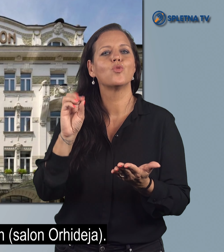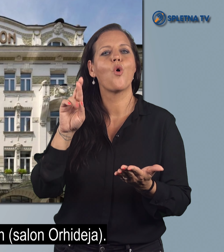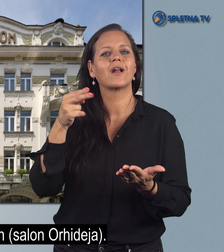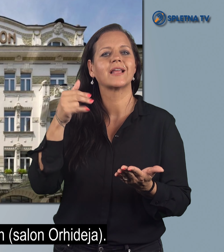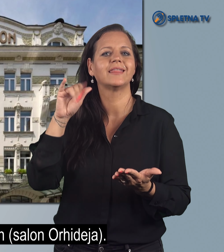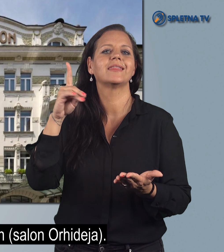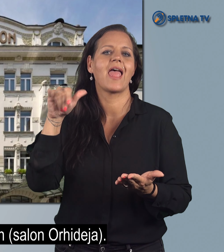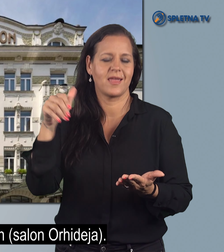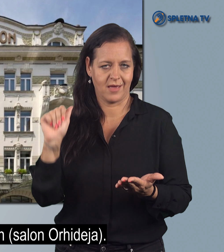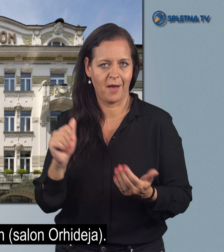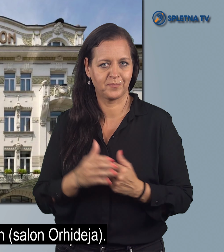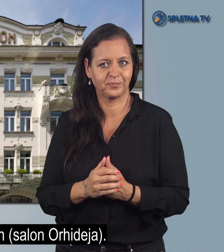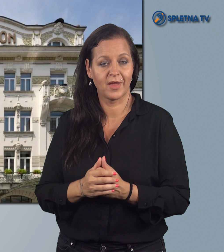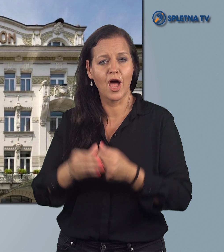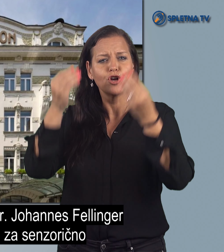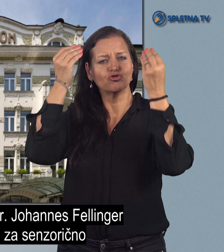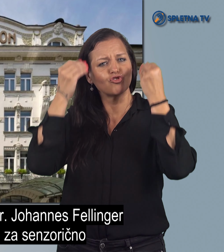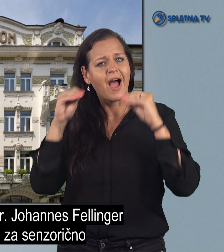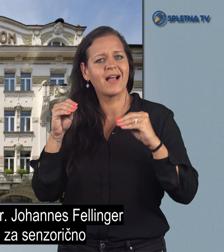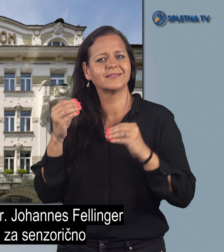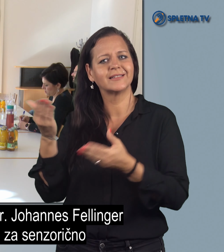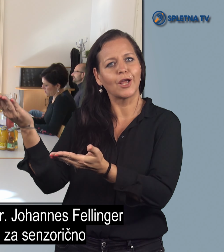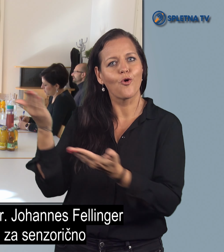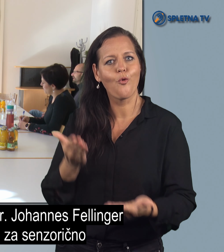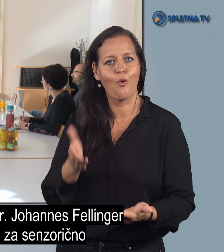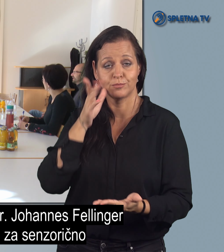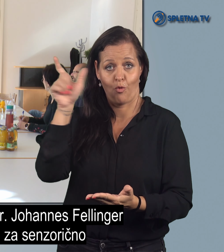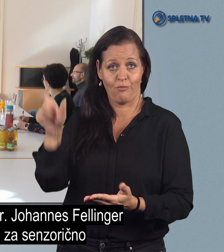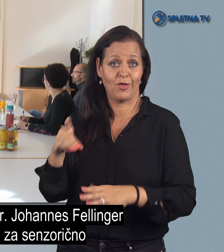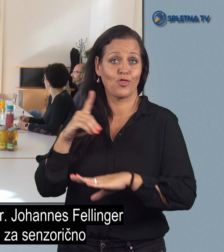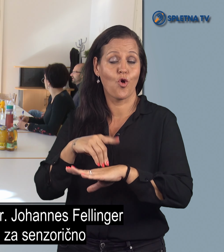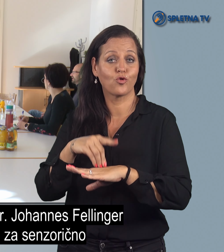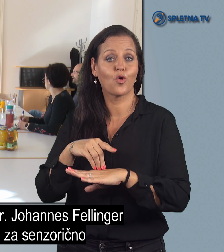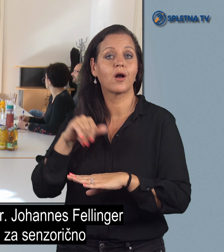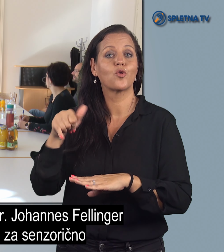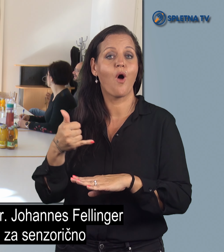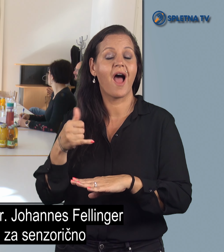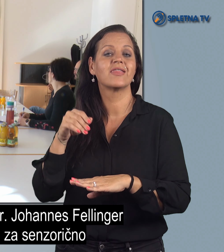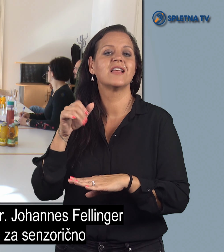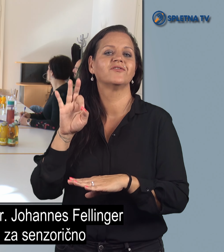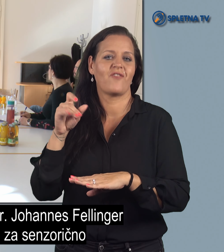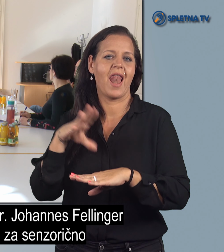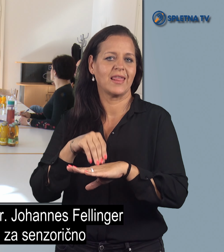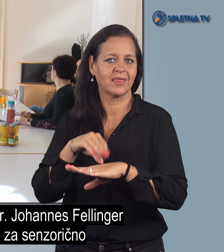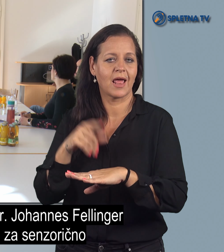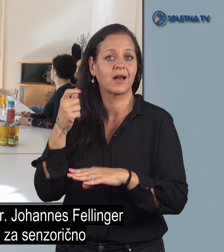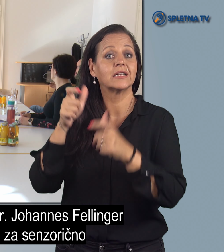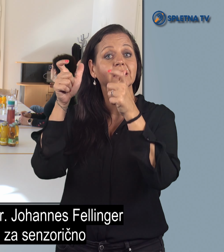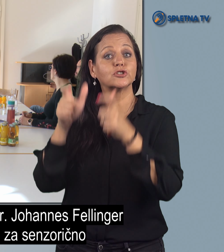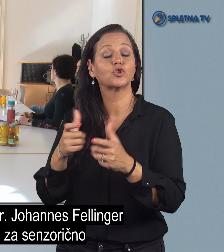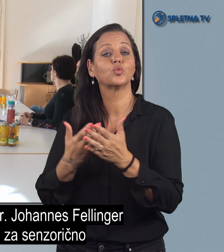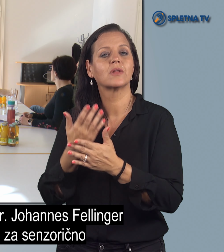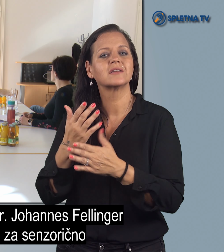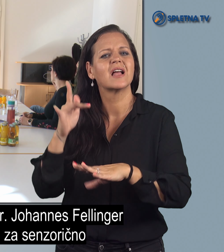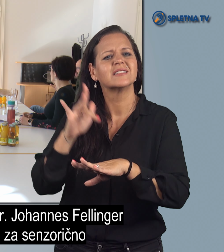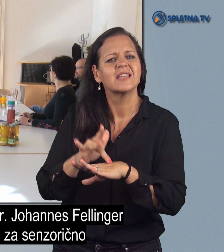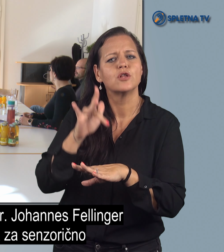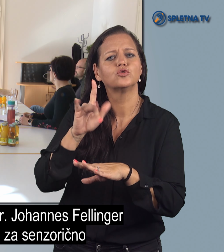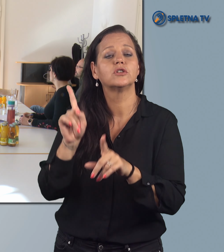Union, salon Orhideja. Častni gost bo dr. Johannes Felinger iz Inštituta